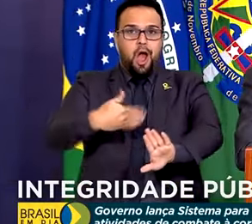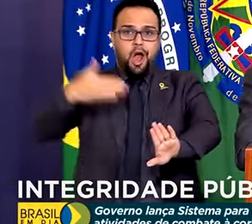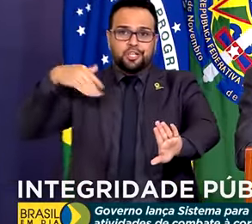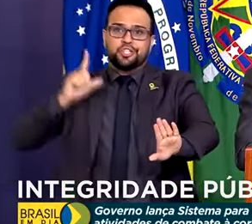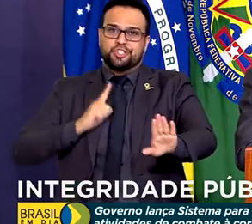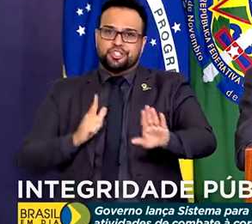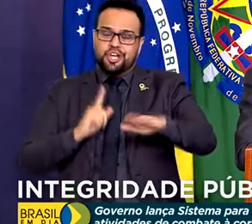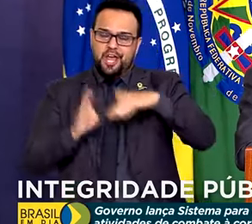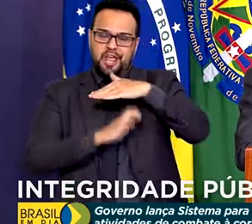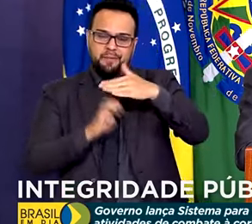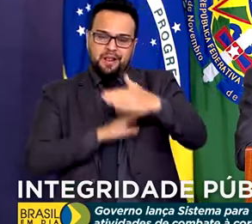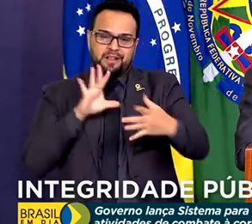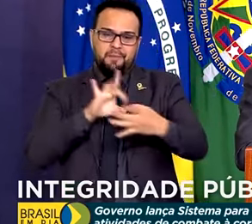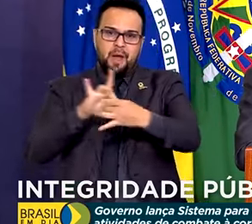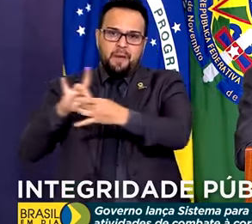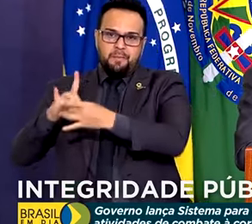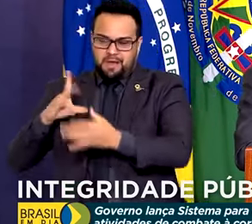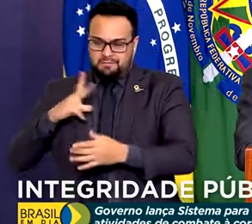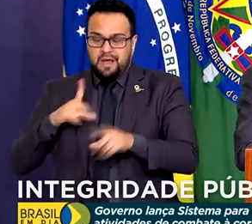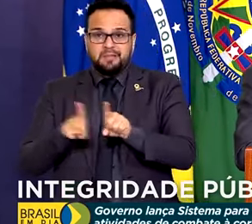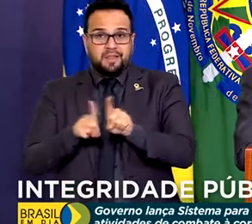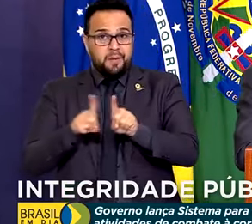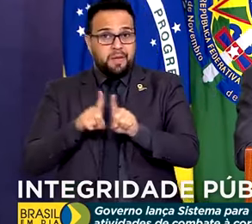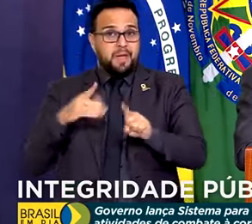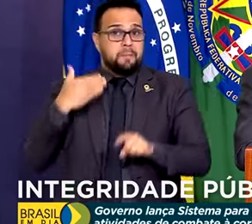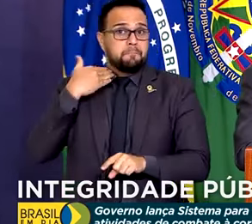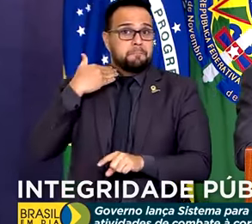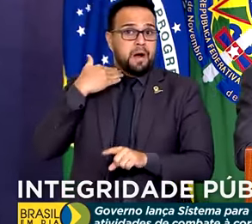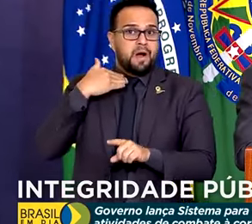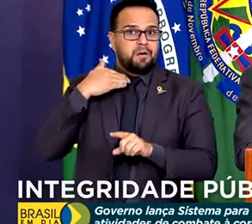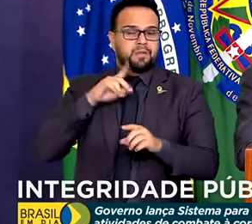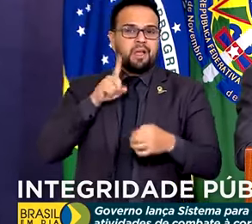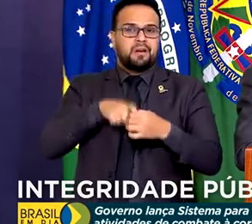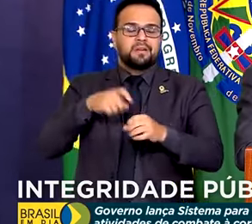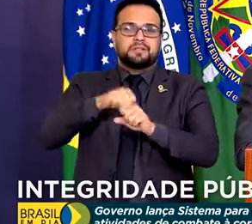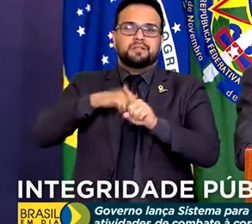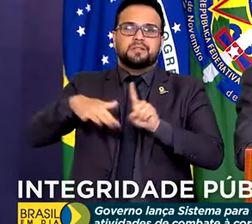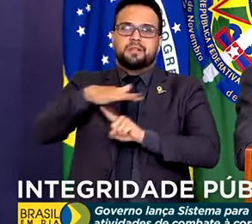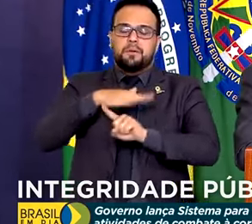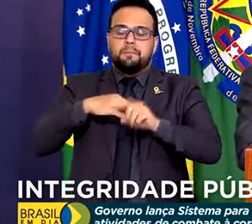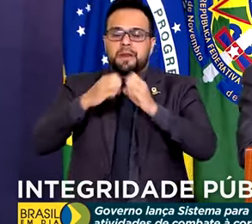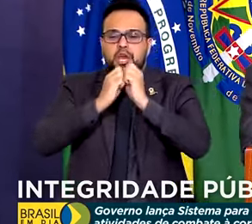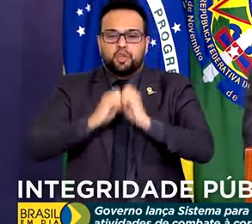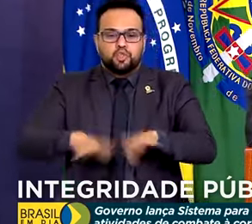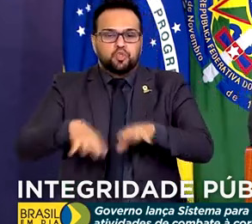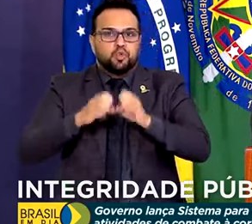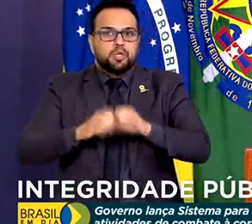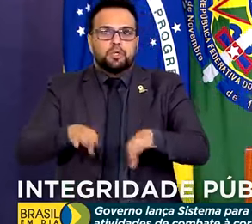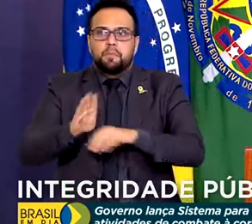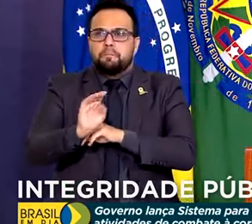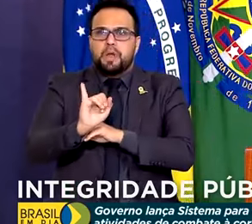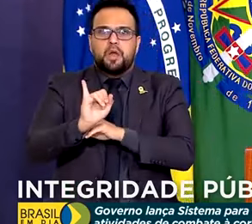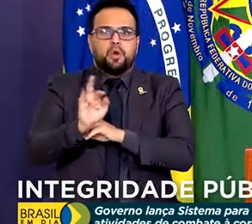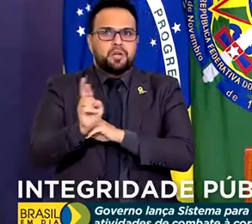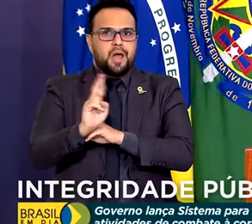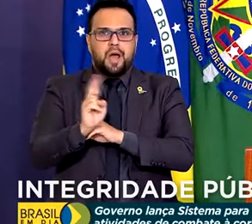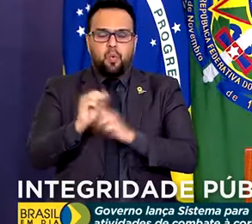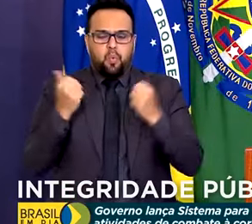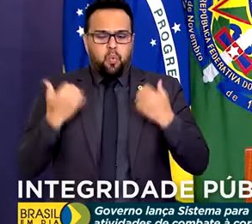estatais e bancos oficiais davam prejuízo de dezenas de bilhões de reais o conosco